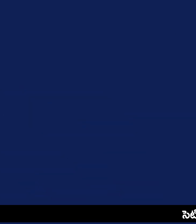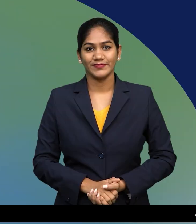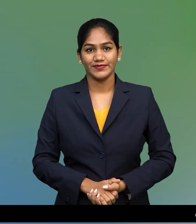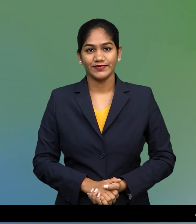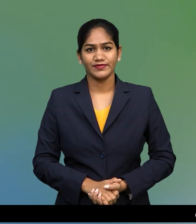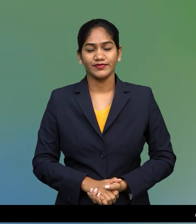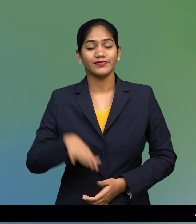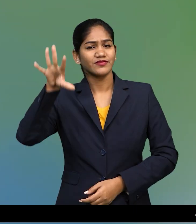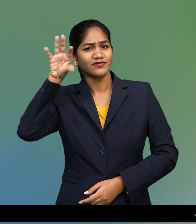అభ్యాస ఫలితాలు.